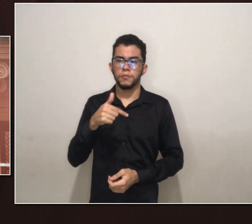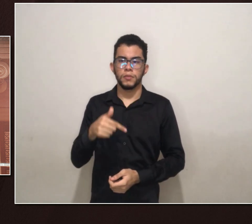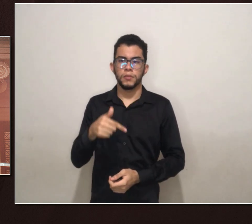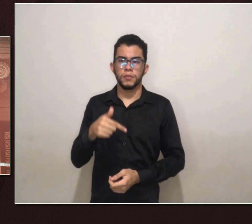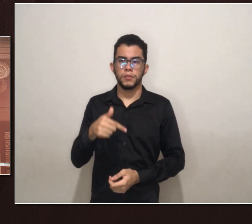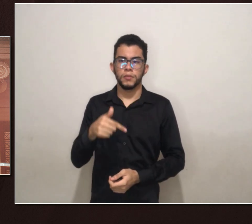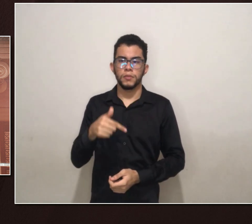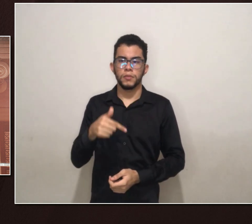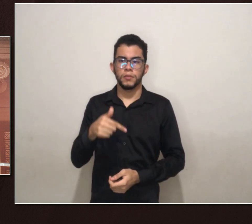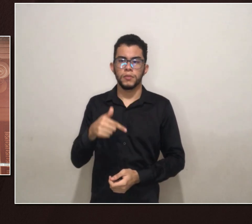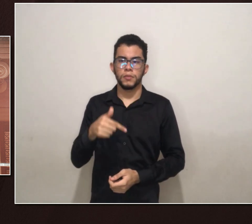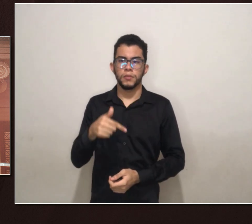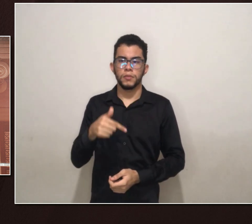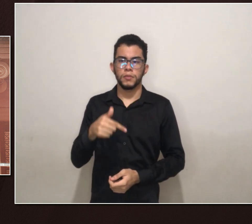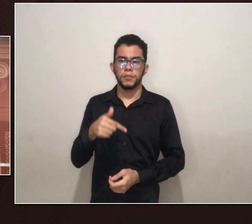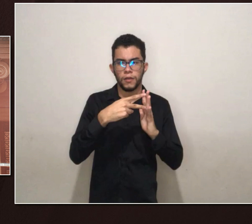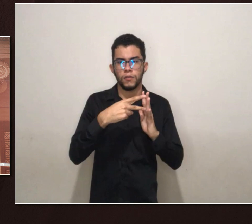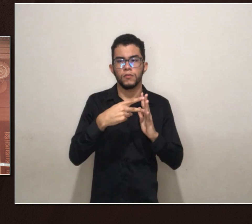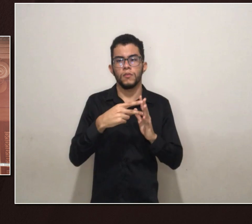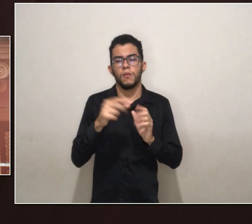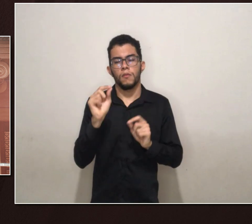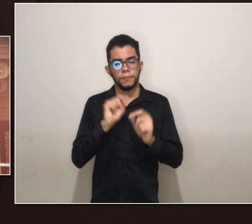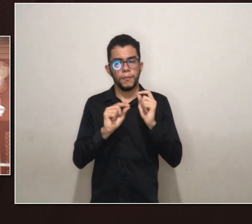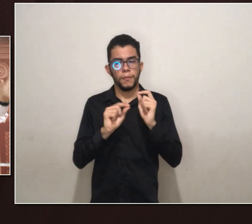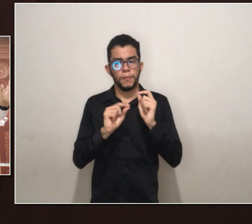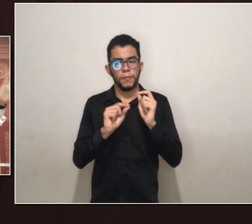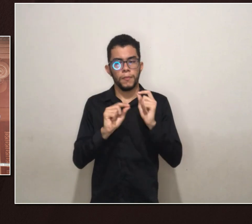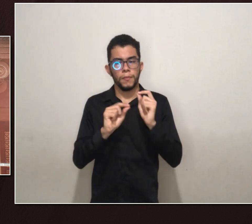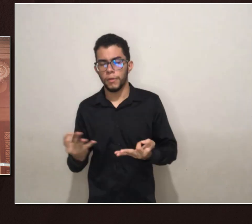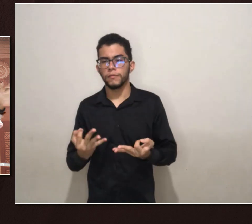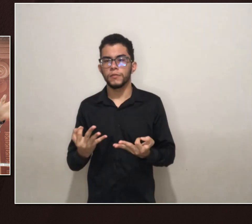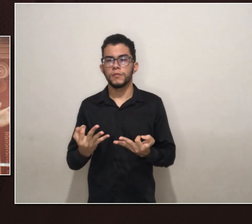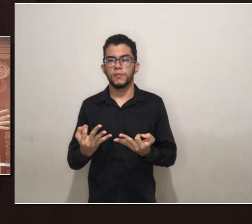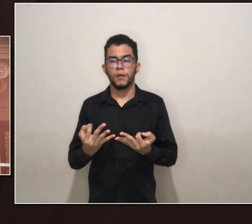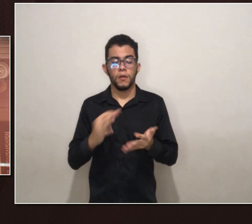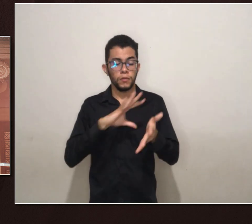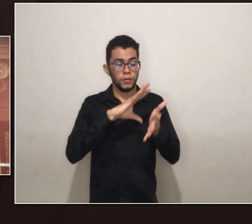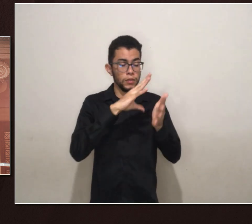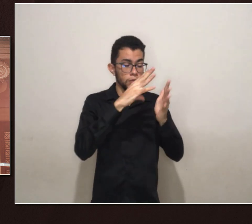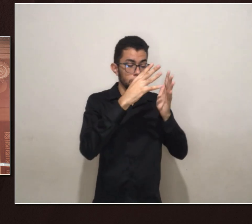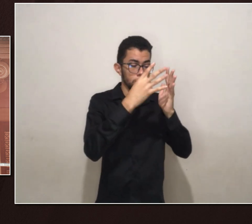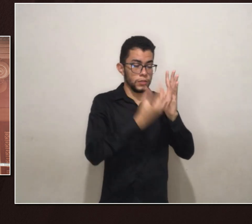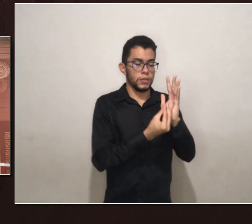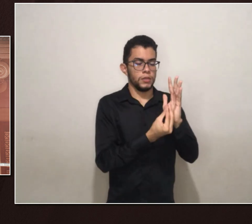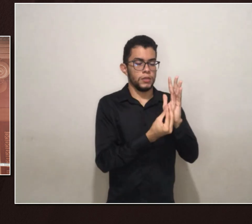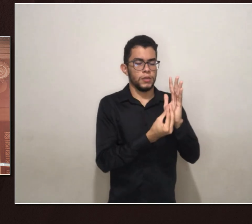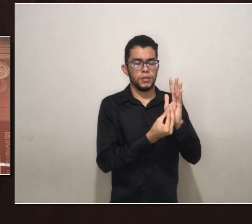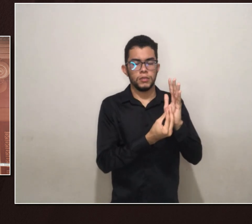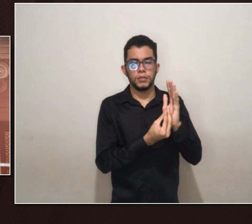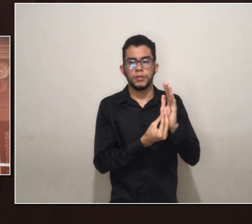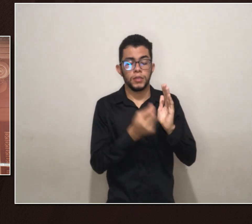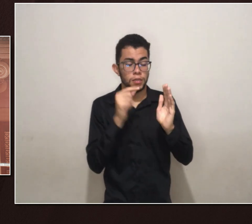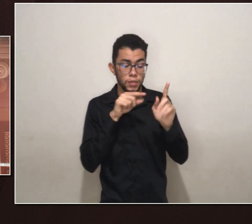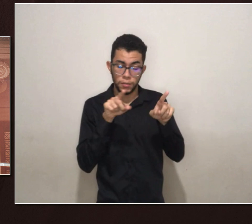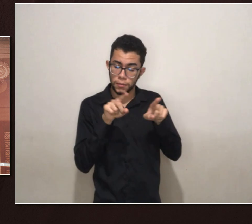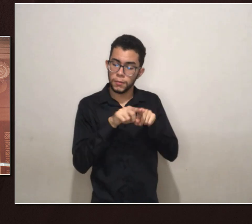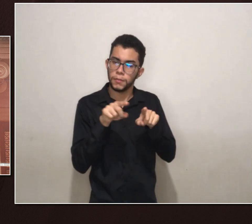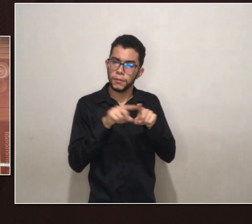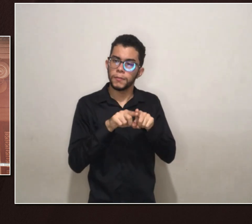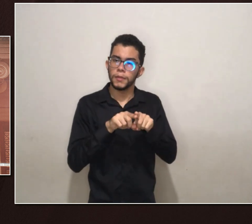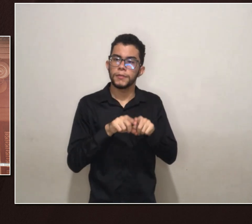igrejas representam a igreja na terra, a igreja como um todo, na igreja, né, a sua história,